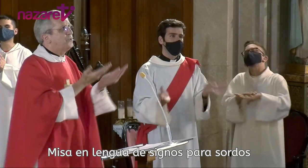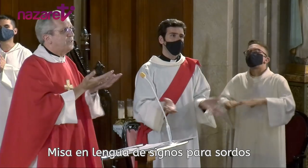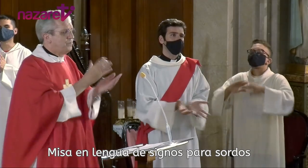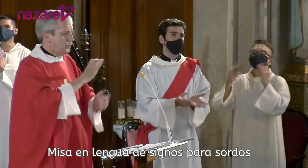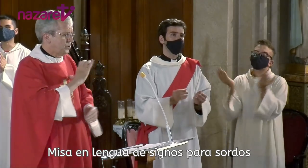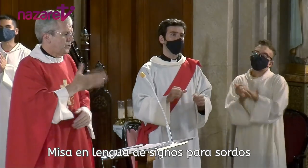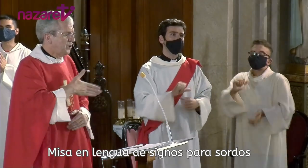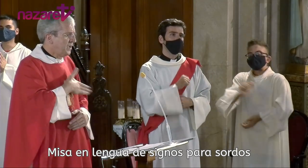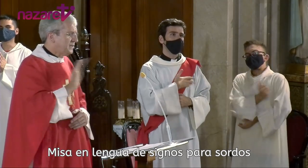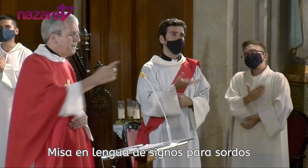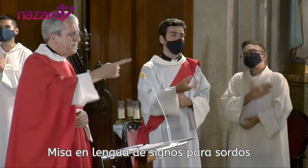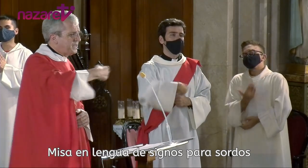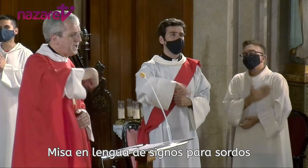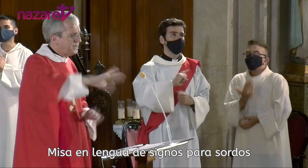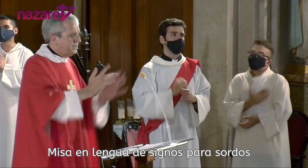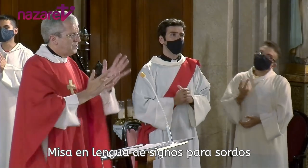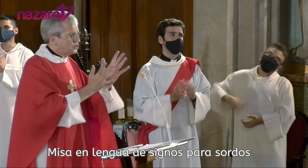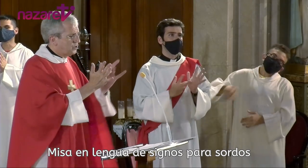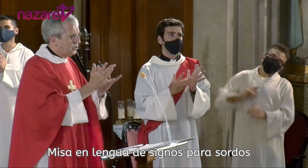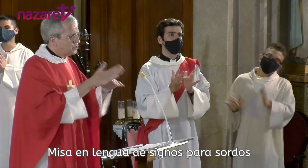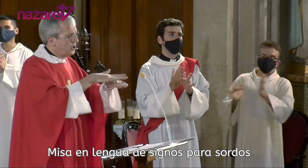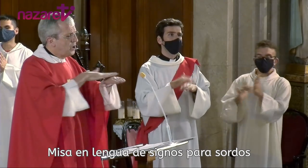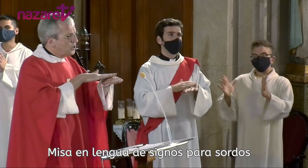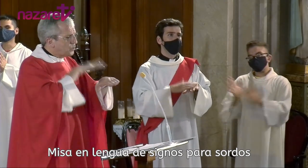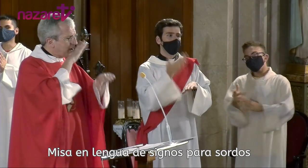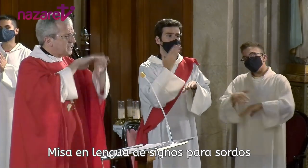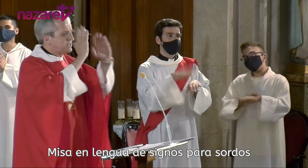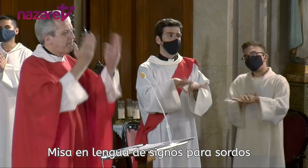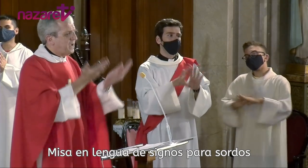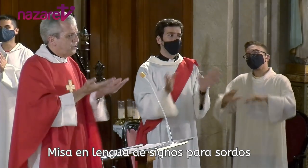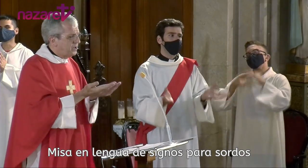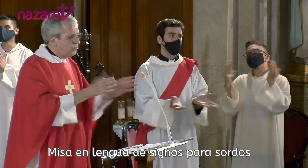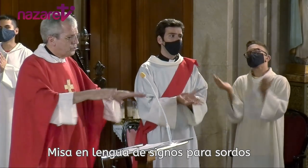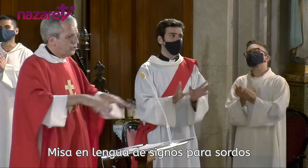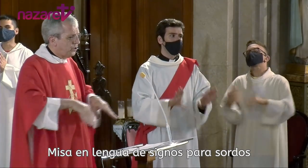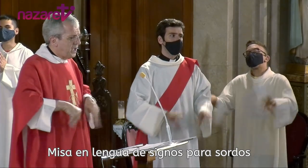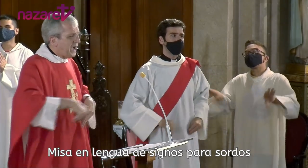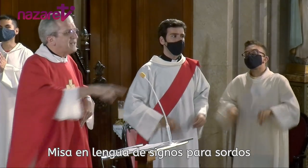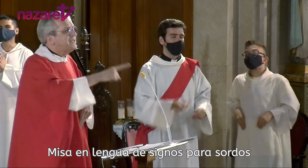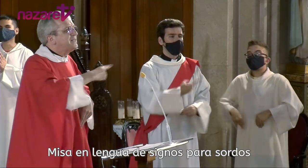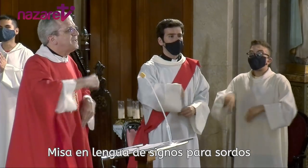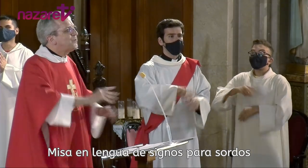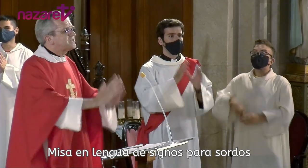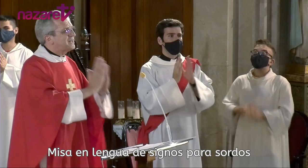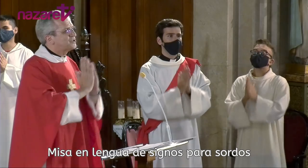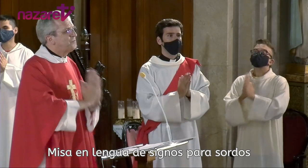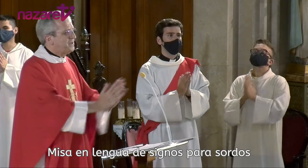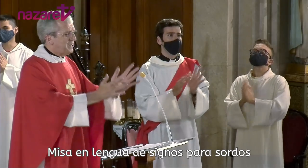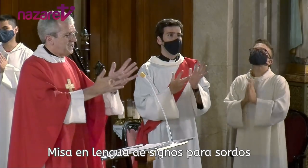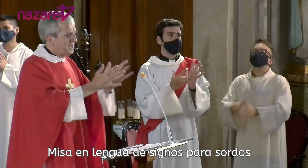del mundo, ten piedad de nosotros. Tú que quitas el pecado del mundo, atiende nuestra súplica.